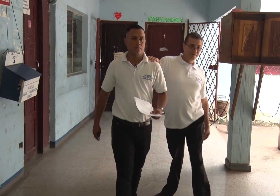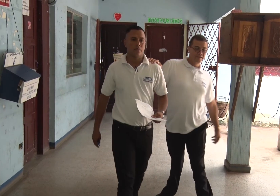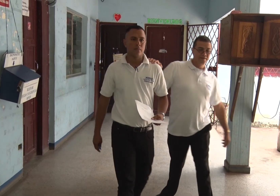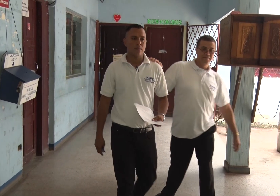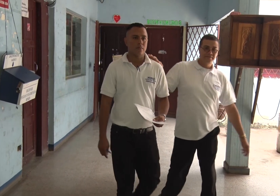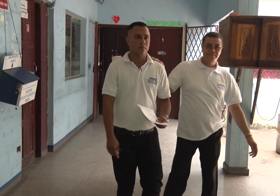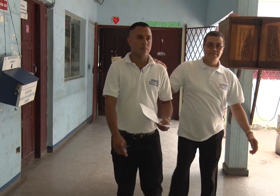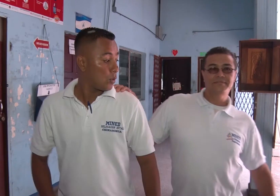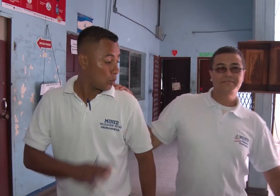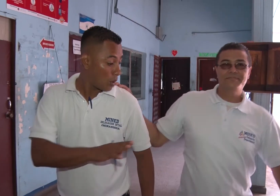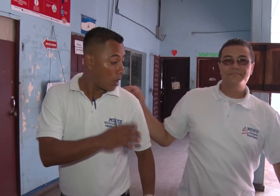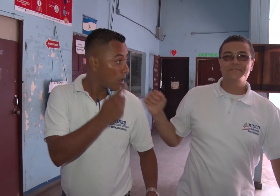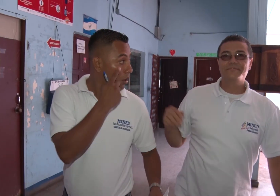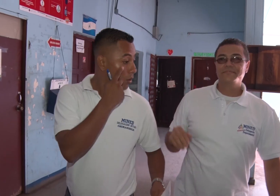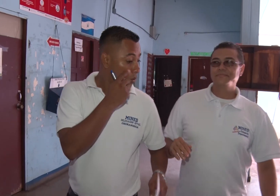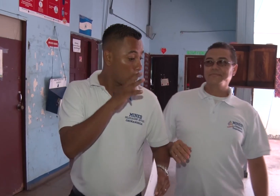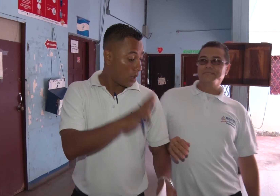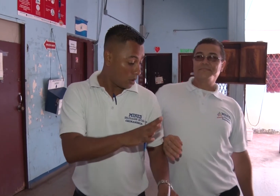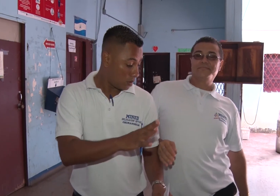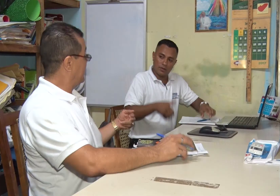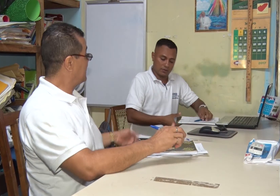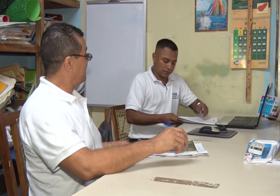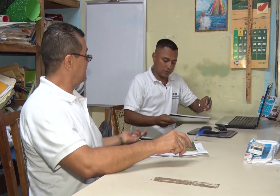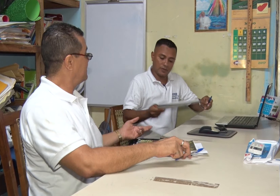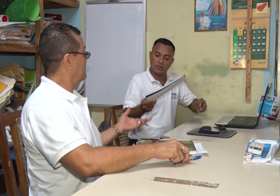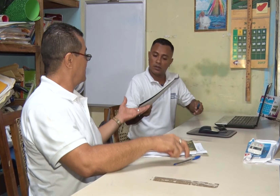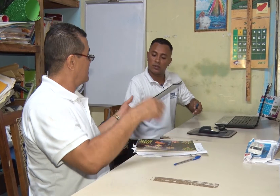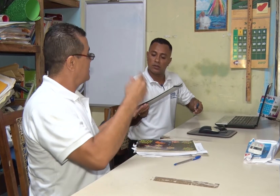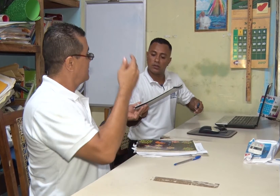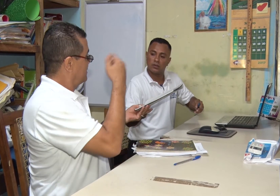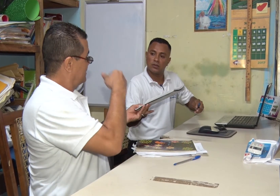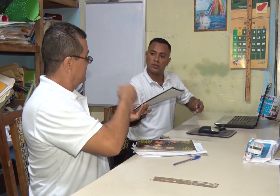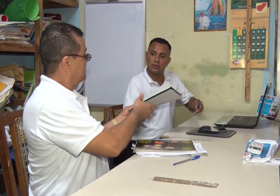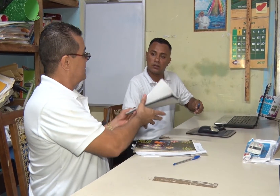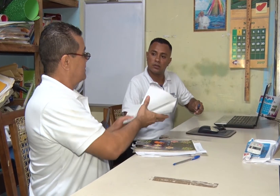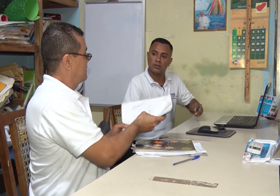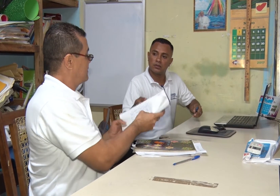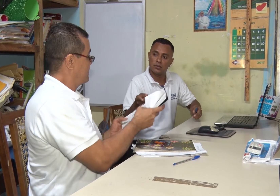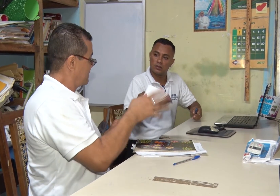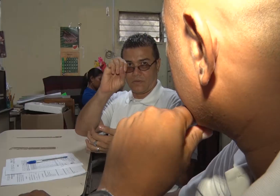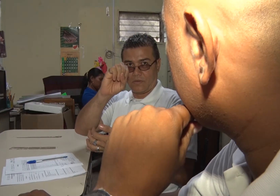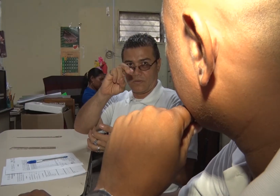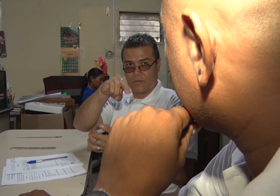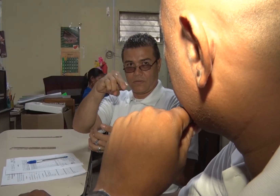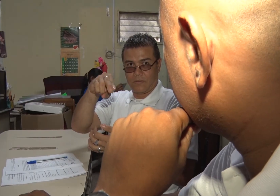físico-motora. Ambos unen esfuerzos para proporcionar factores educativos que permitan la enseñanza educativa a